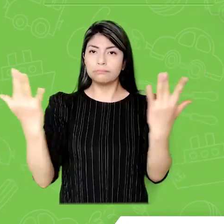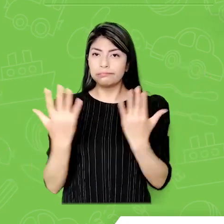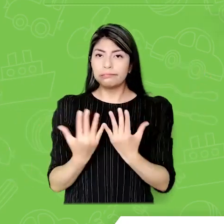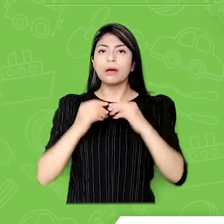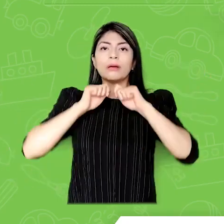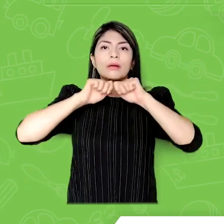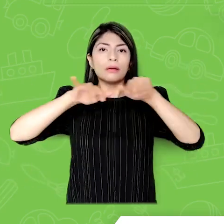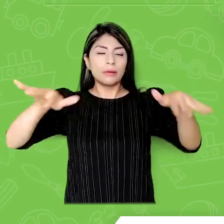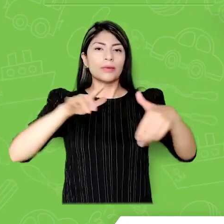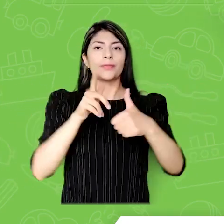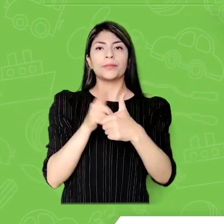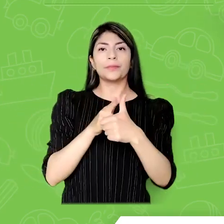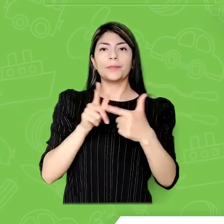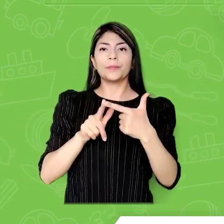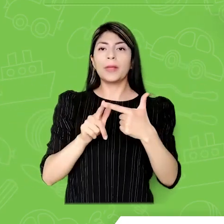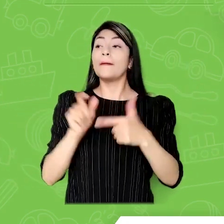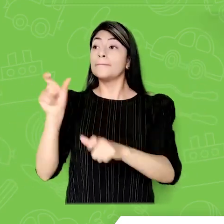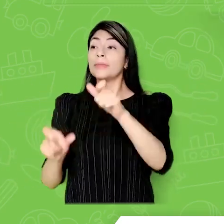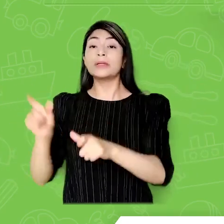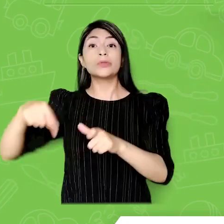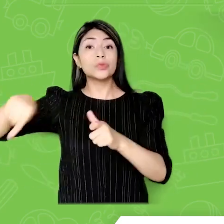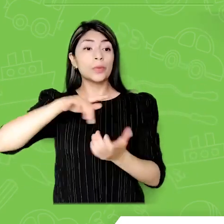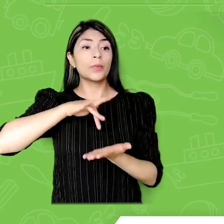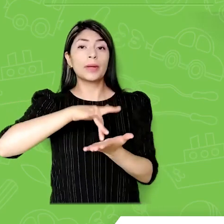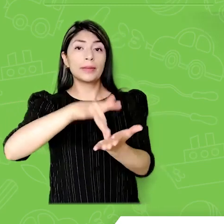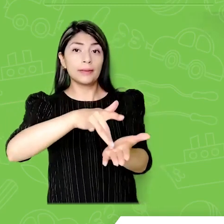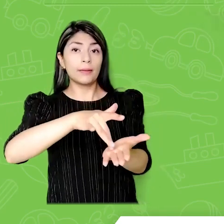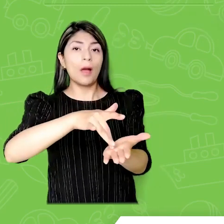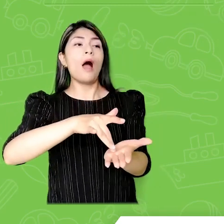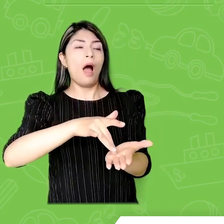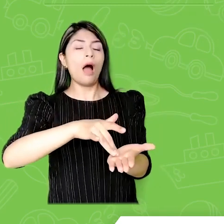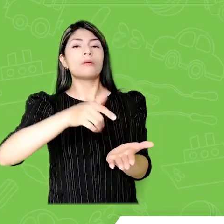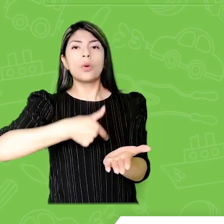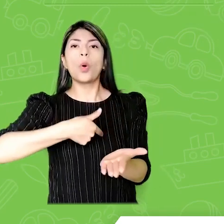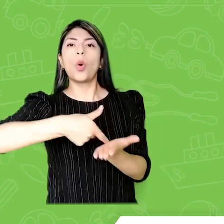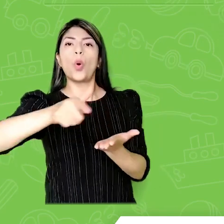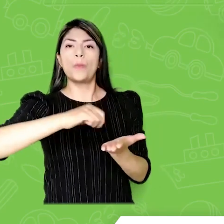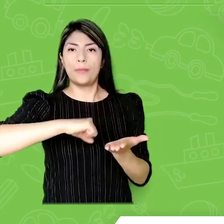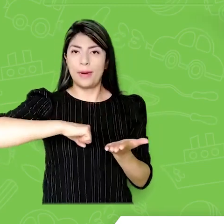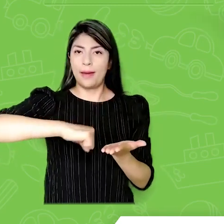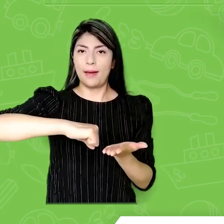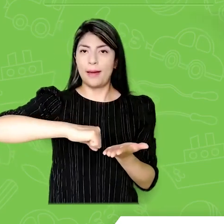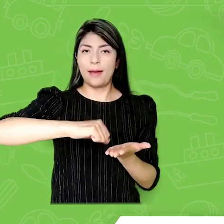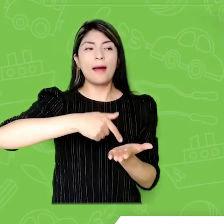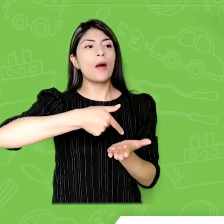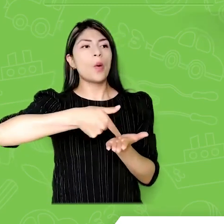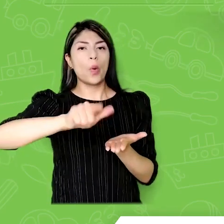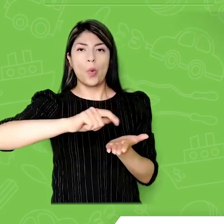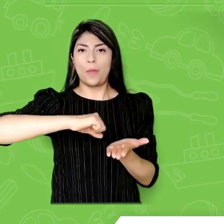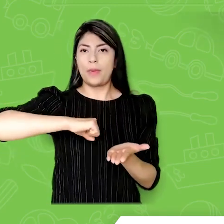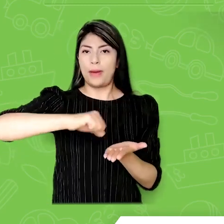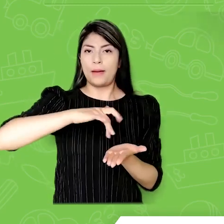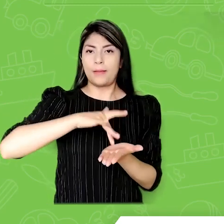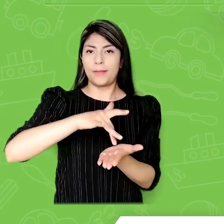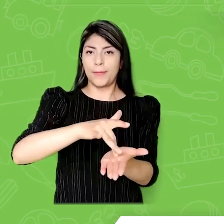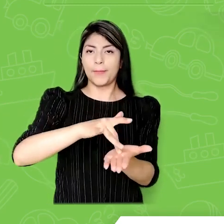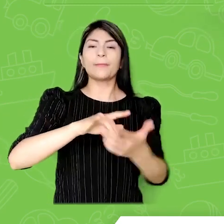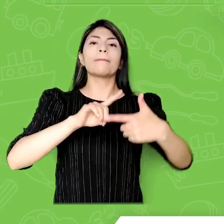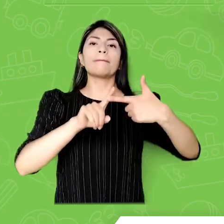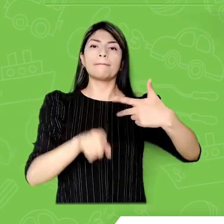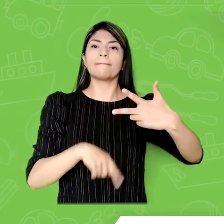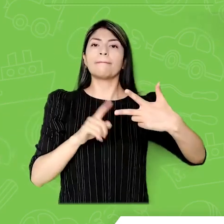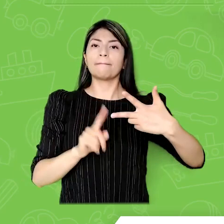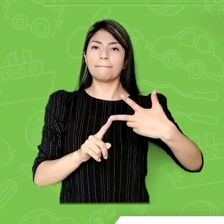inscripciones para el proceso de selección en la modalidad de ascenso. Declaratoria de vacantes desiertas en el proceso